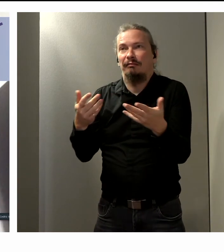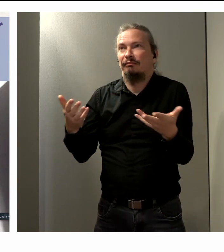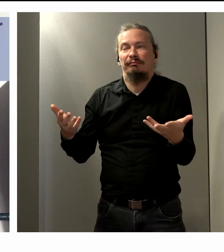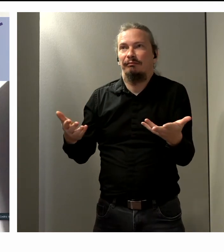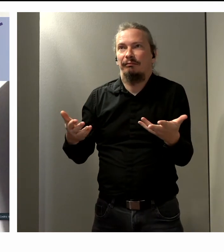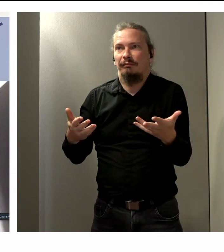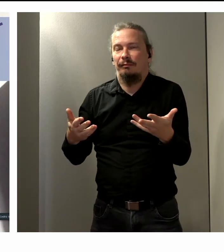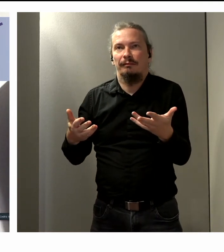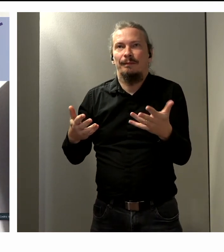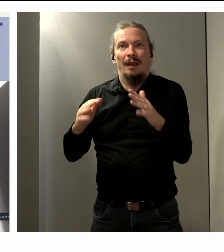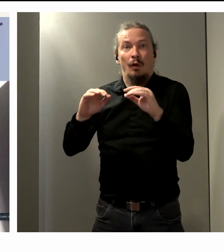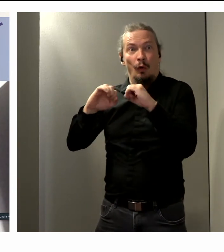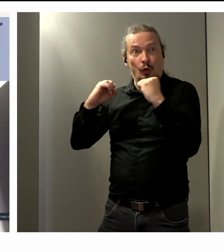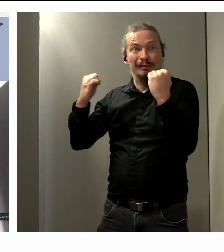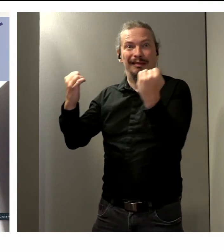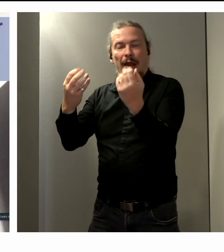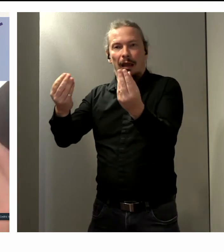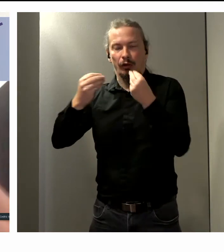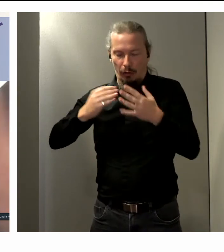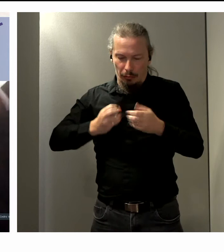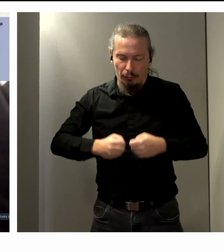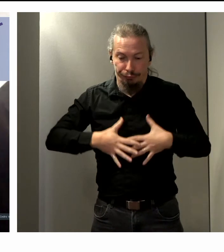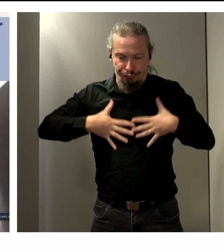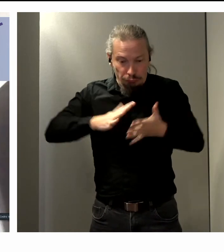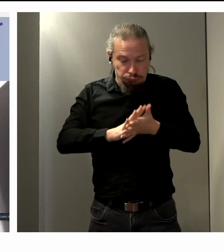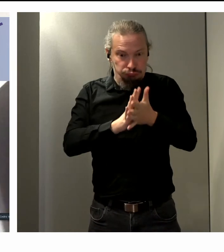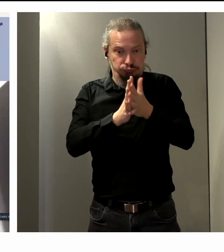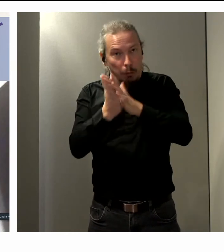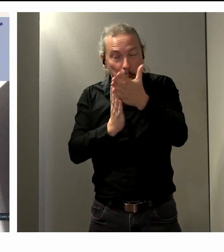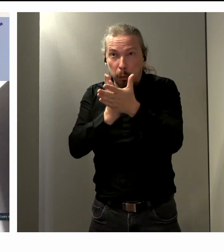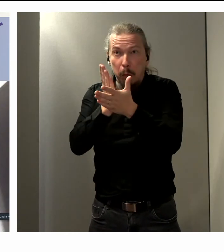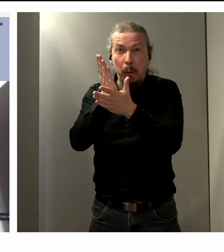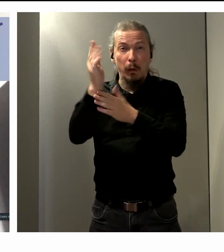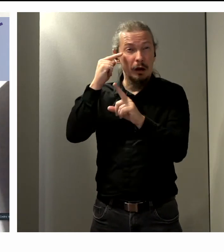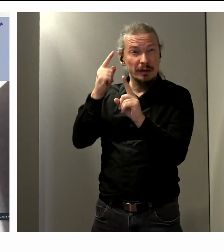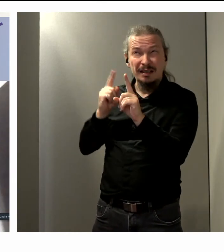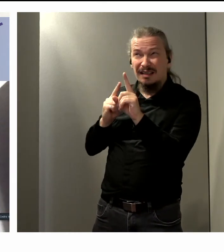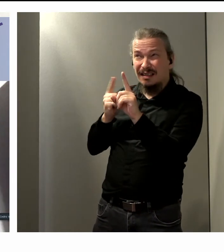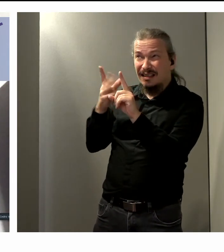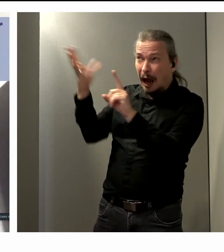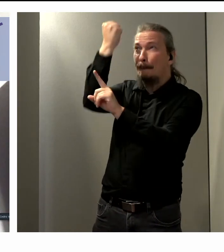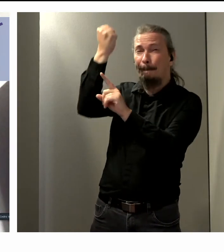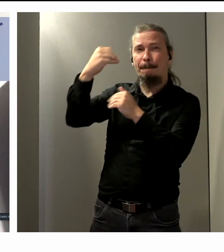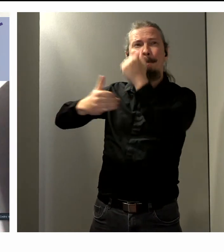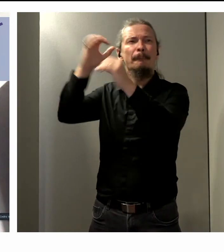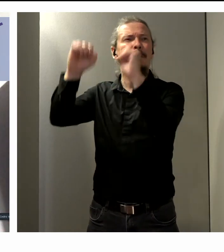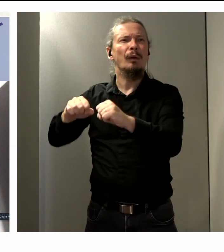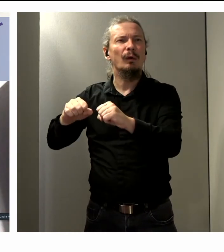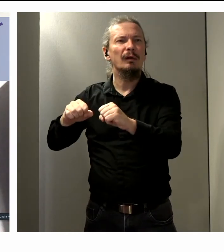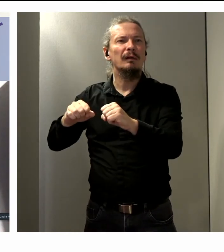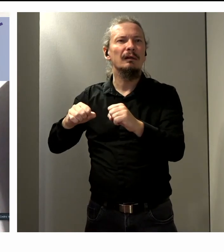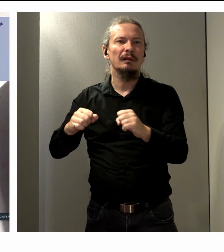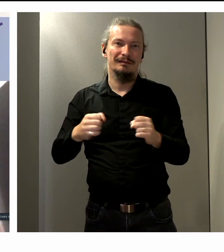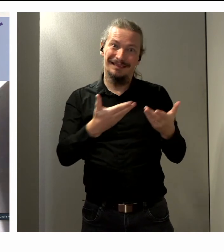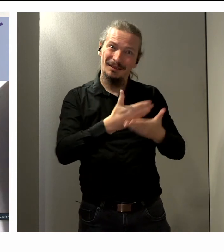l'un des pans de la société qui permet de se réaliser, de se dépasser, d'aller chercher les étoiles. Et on sait bien que quand on parle de